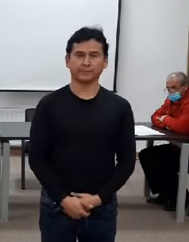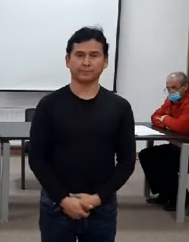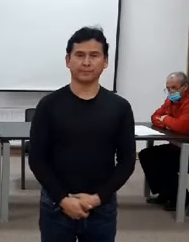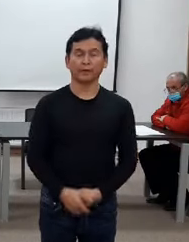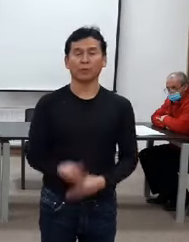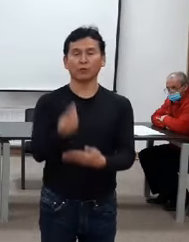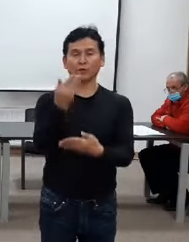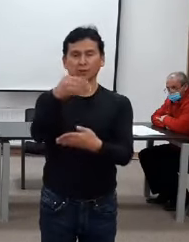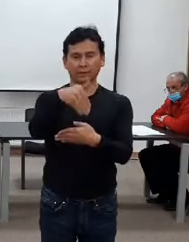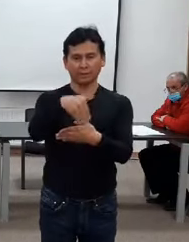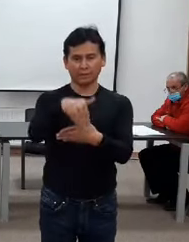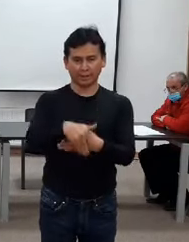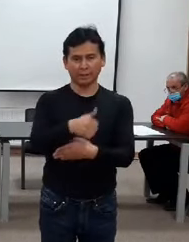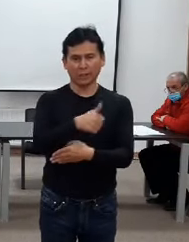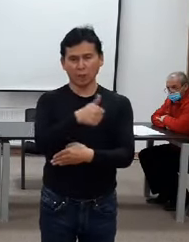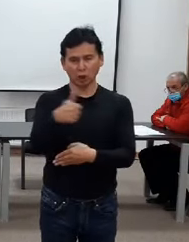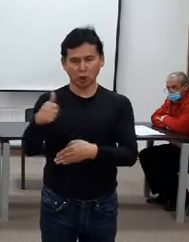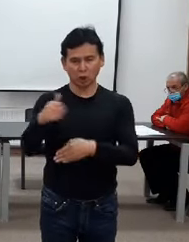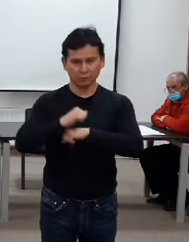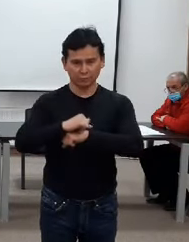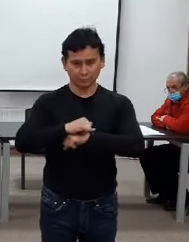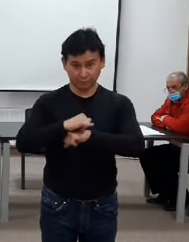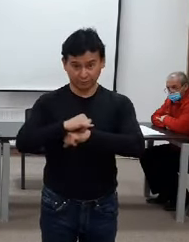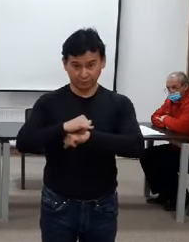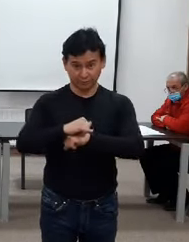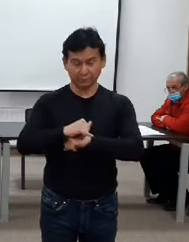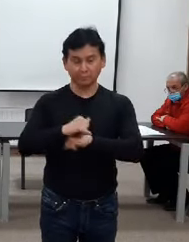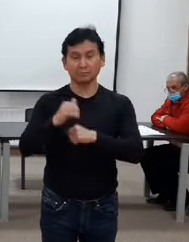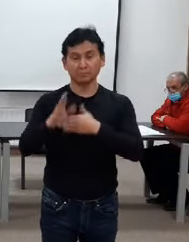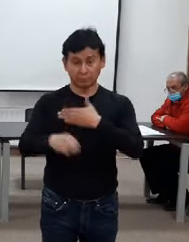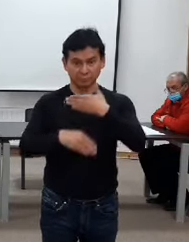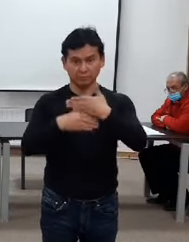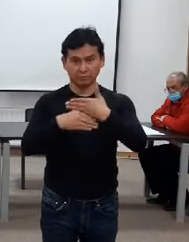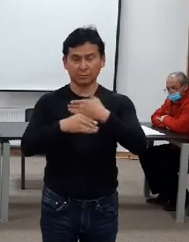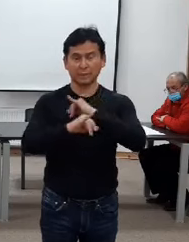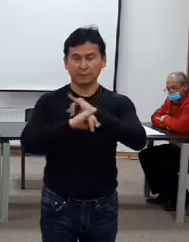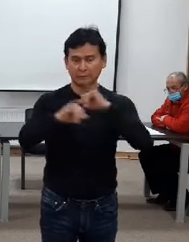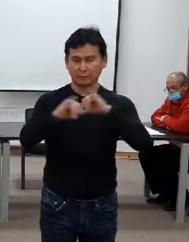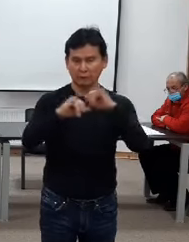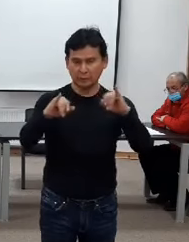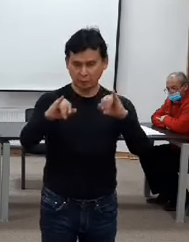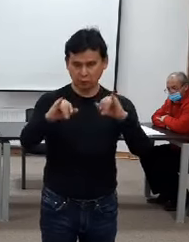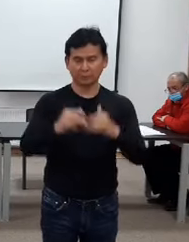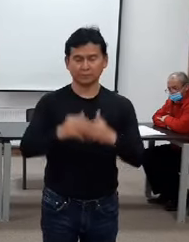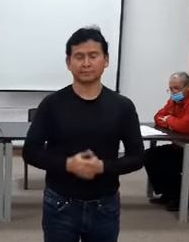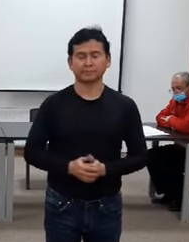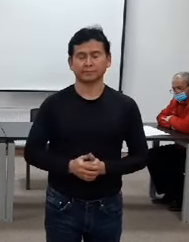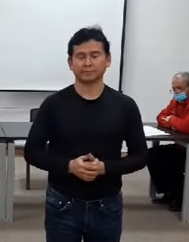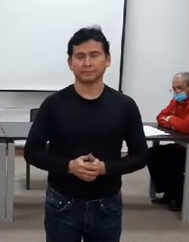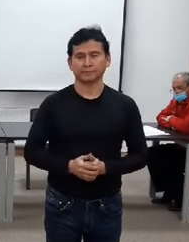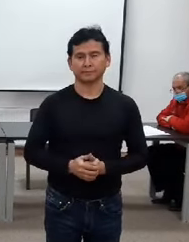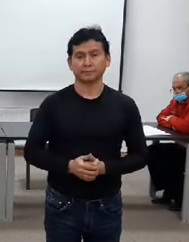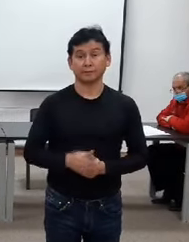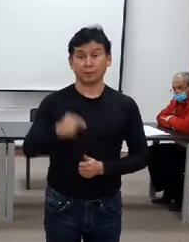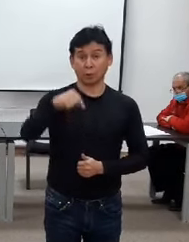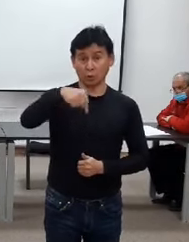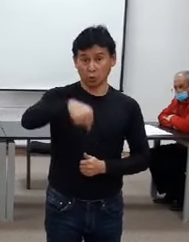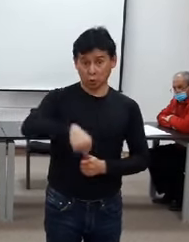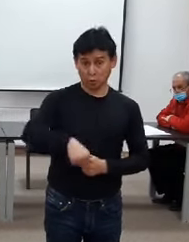Muy buenas tardes a todas las familias de Aysén. Complementamos el reporte de la intendente regional. Hoy